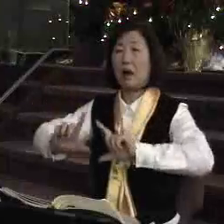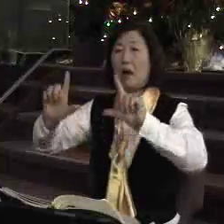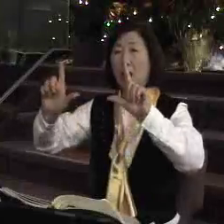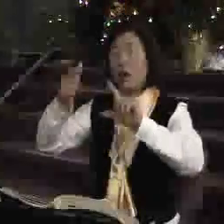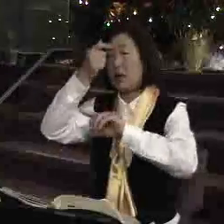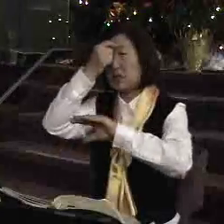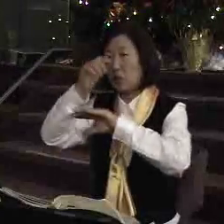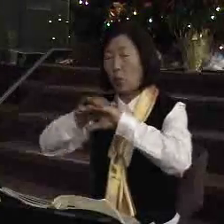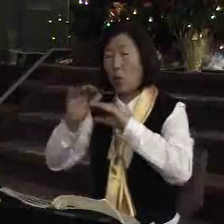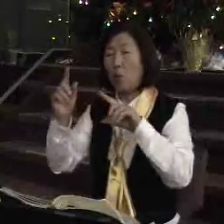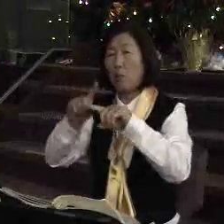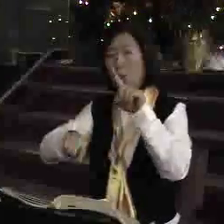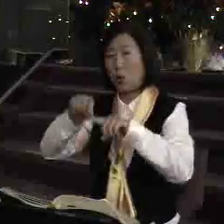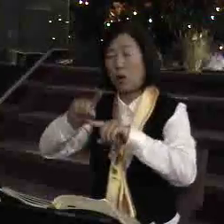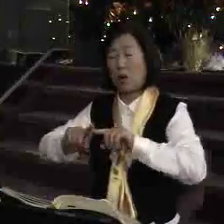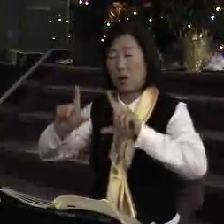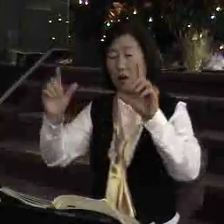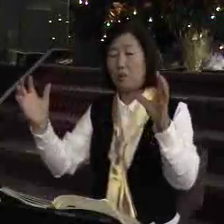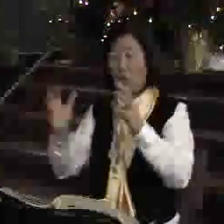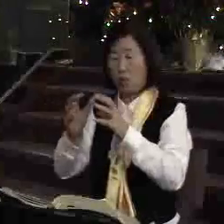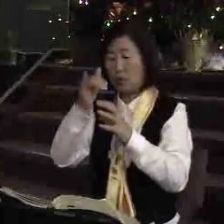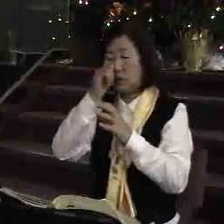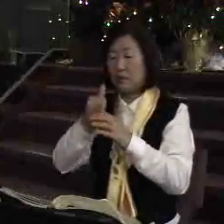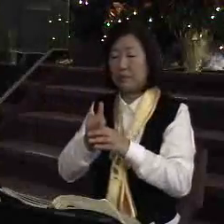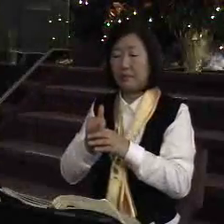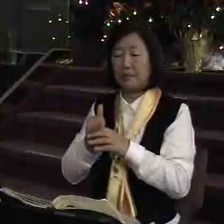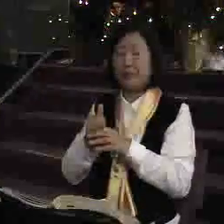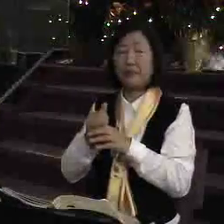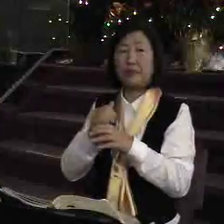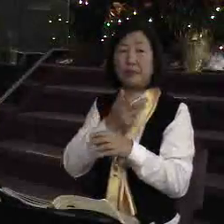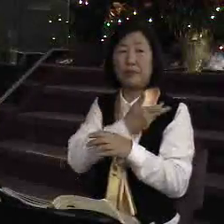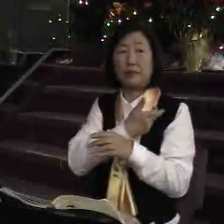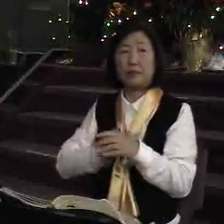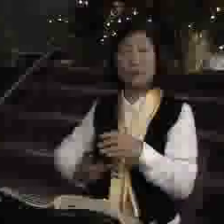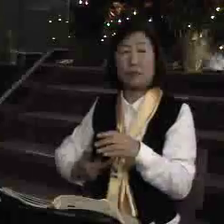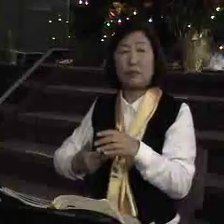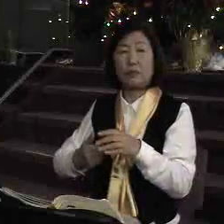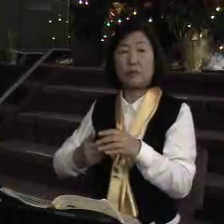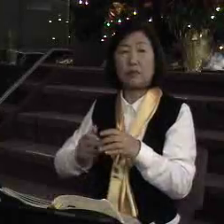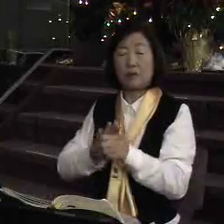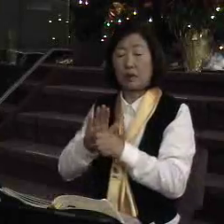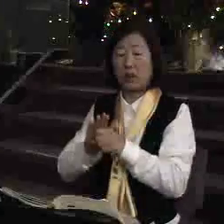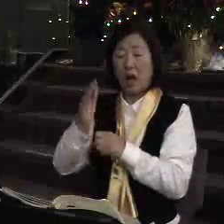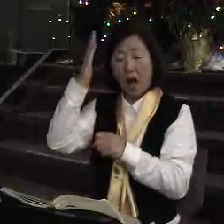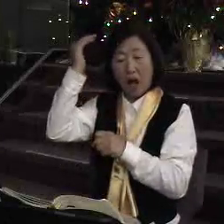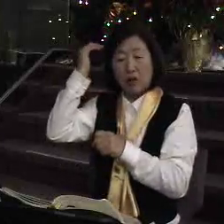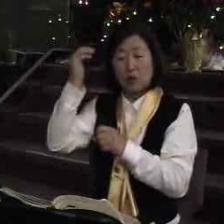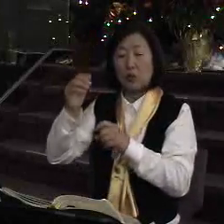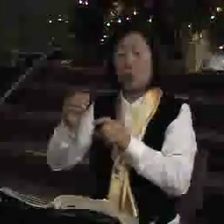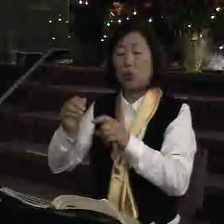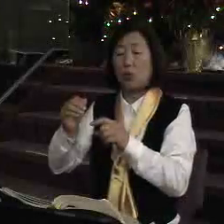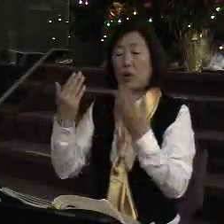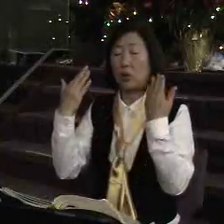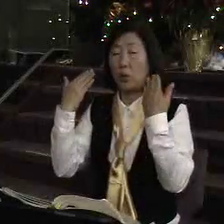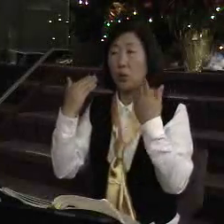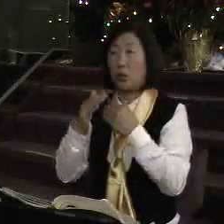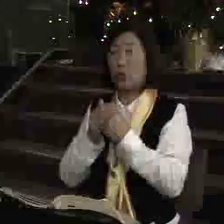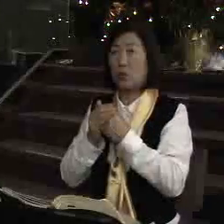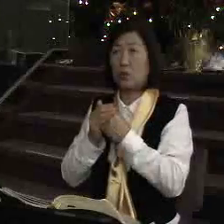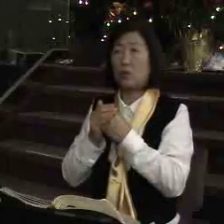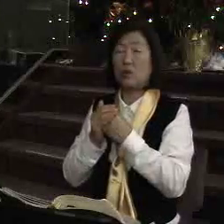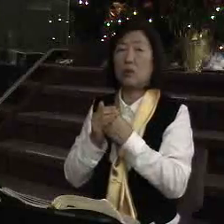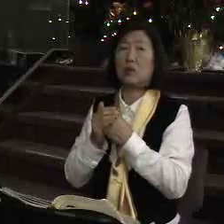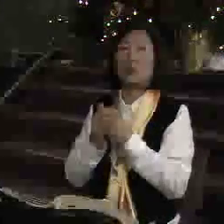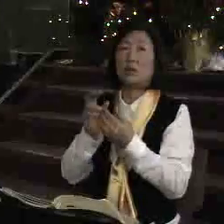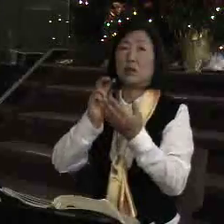열고, 은사점검 세미나, 제자훈련 디어큐티 특별과외, 사랑의 한국학교, 또 시사랑교실, 쉐키나